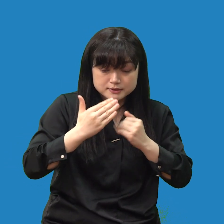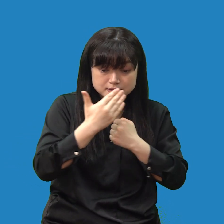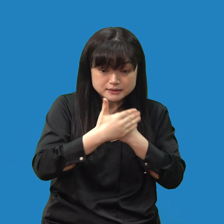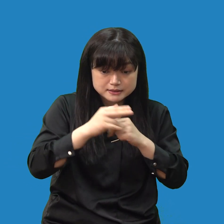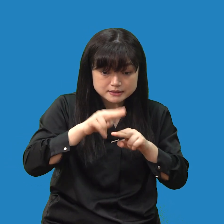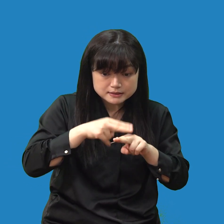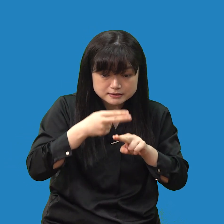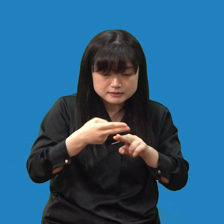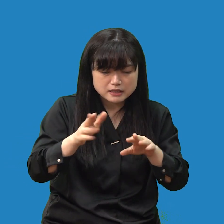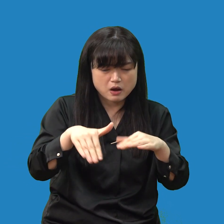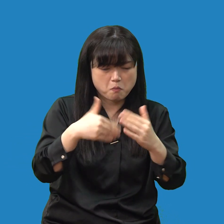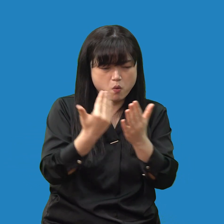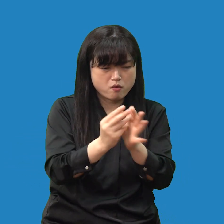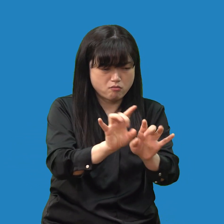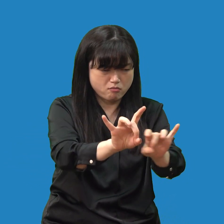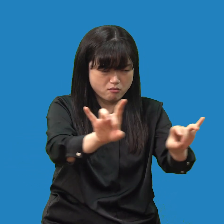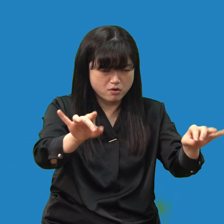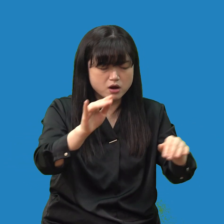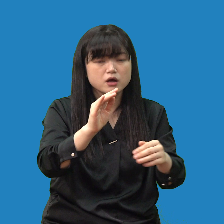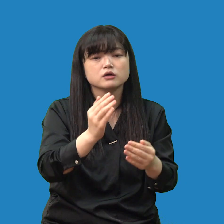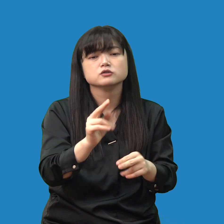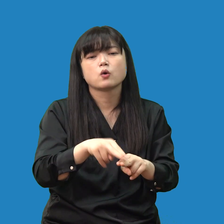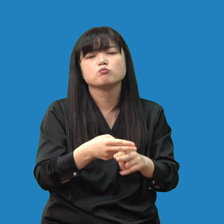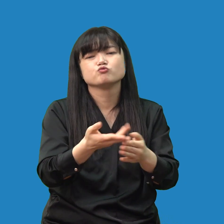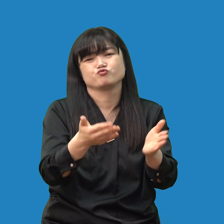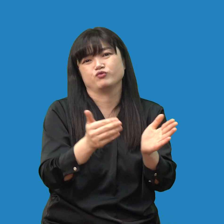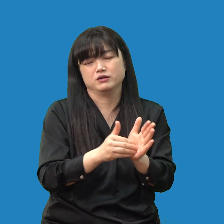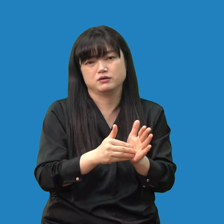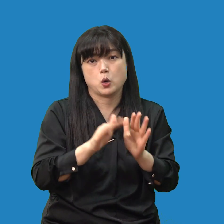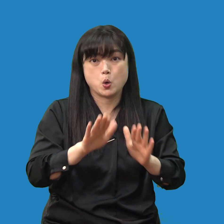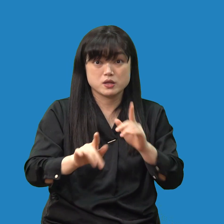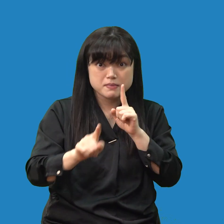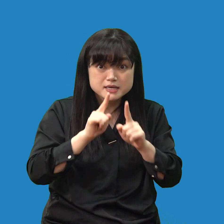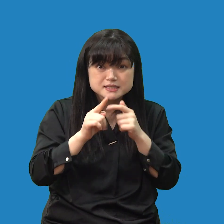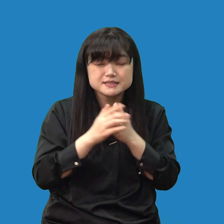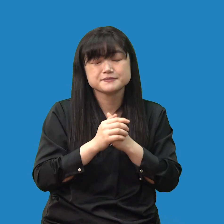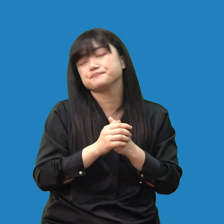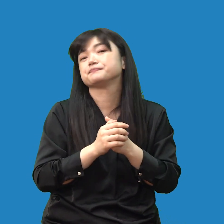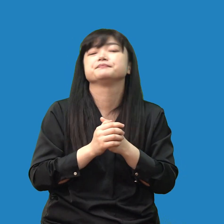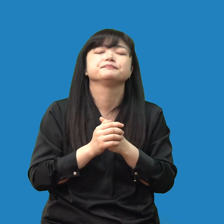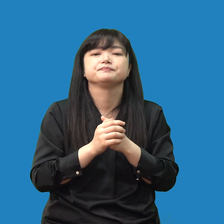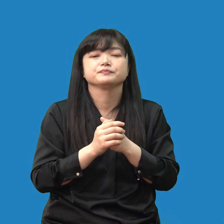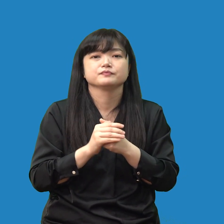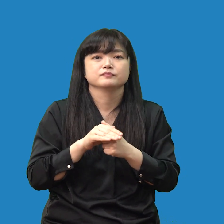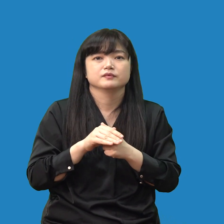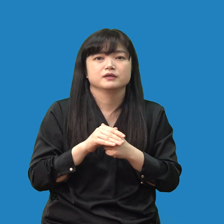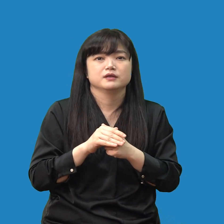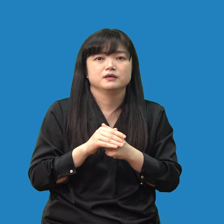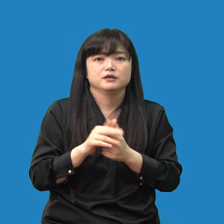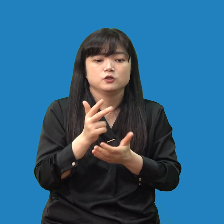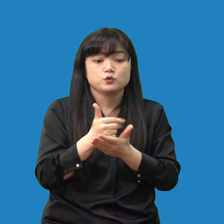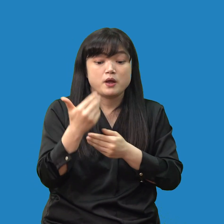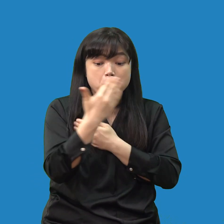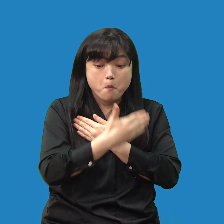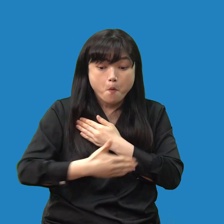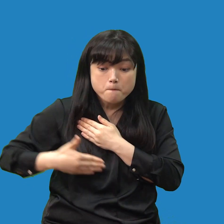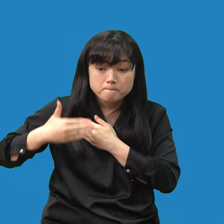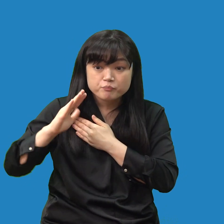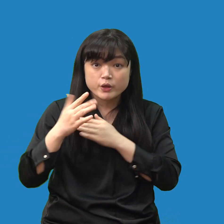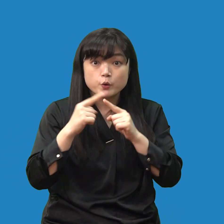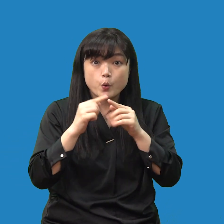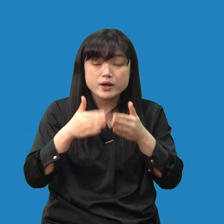은사를 모두에게 주셨습니다. 오늘 말씀은 우리가 함께 주님의 몸을